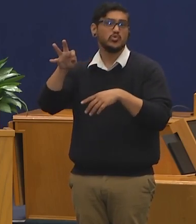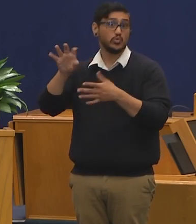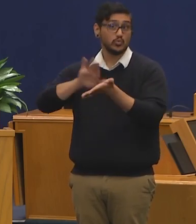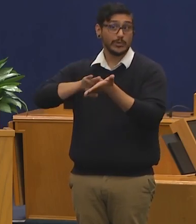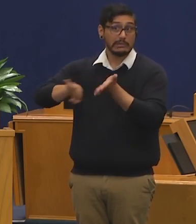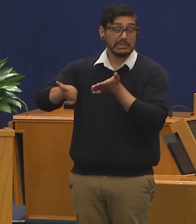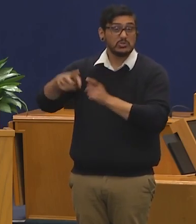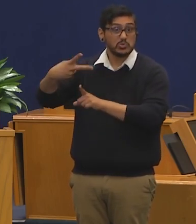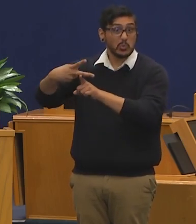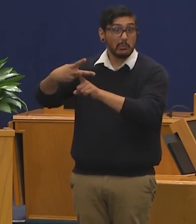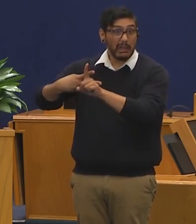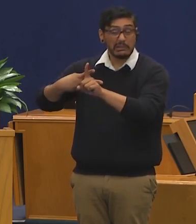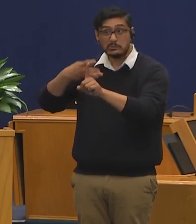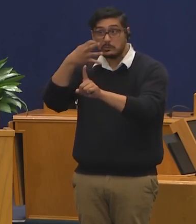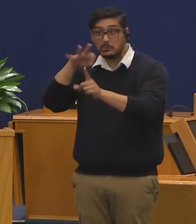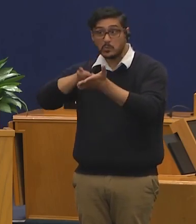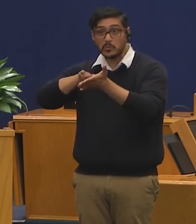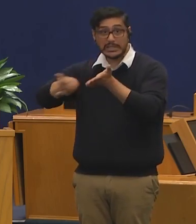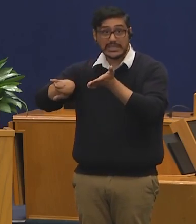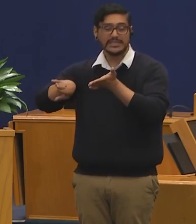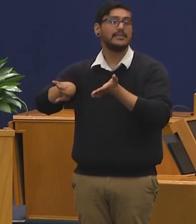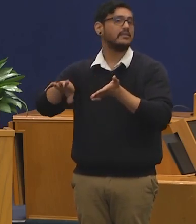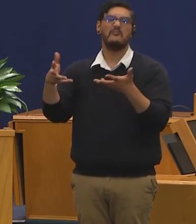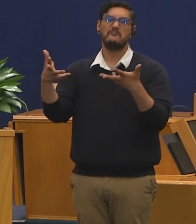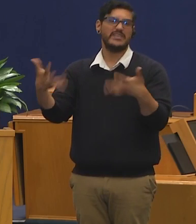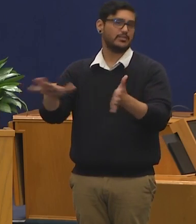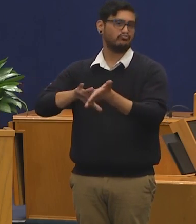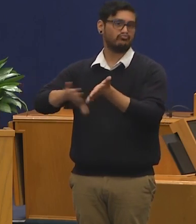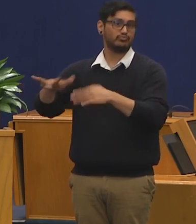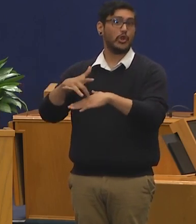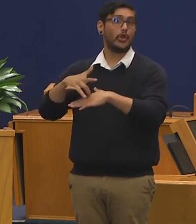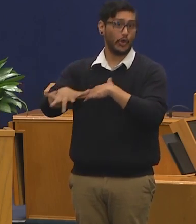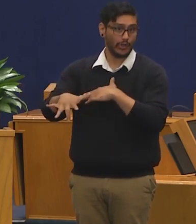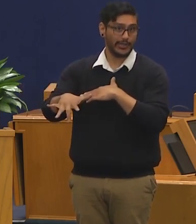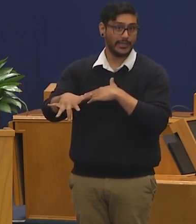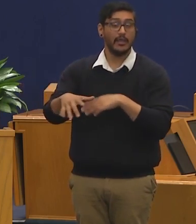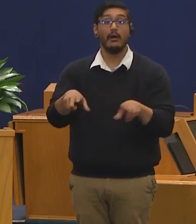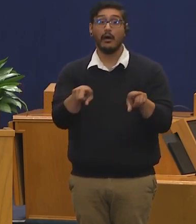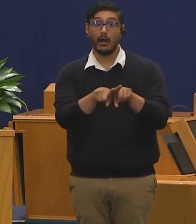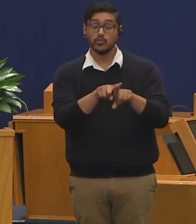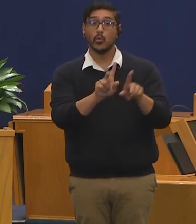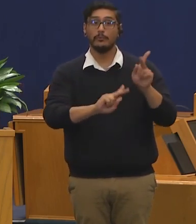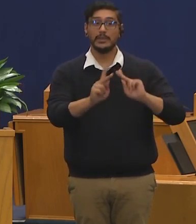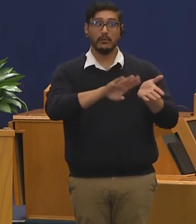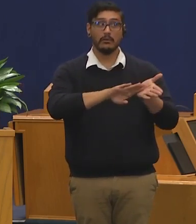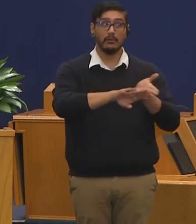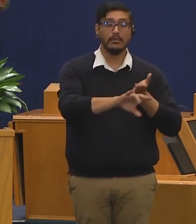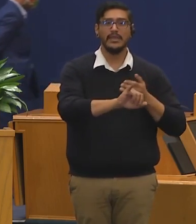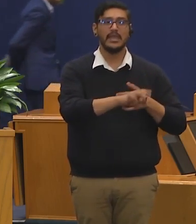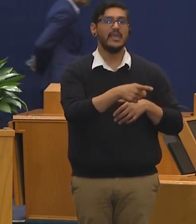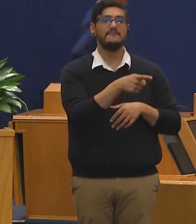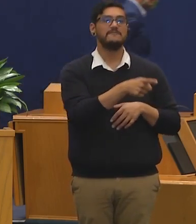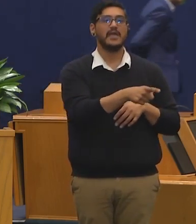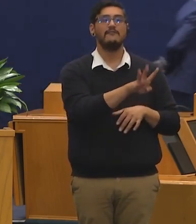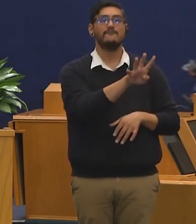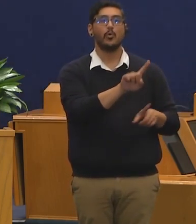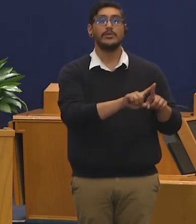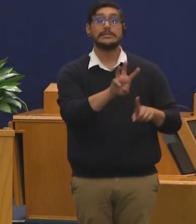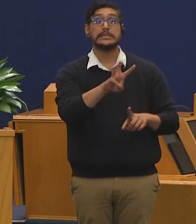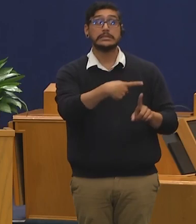que también considere liberar a las personas que están de los 4 a 6 meses de sus fechas de